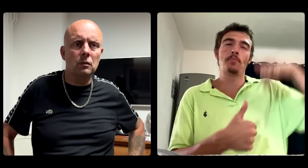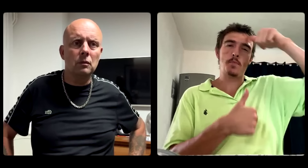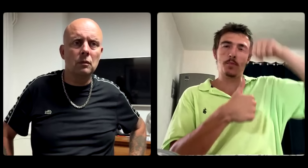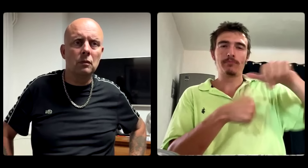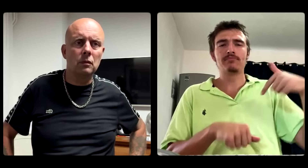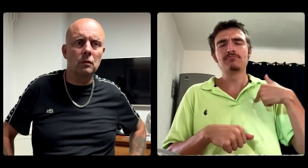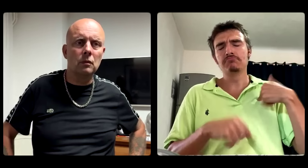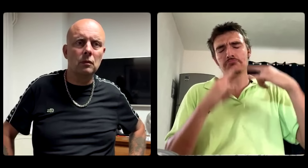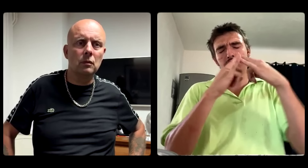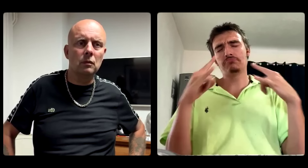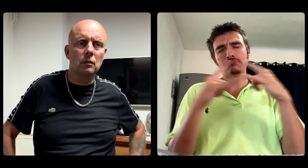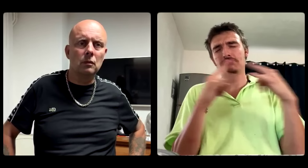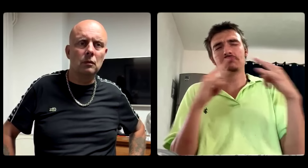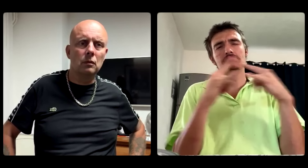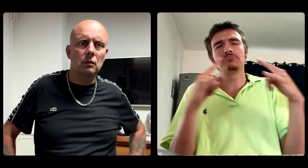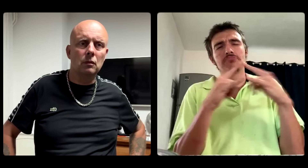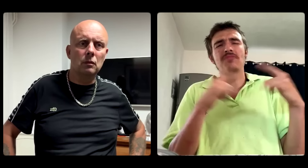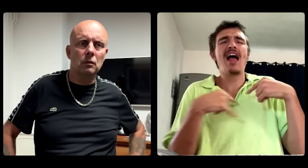Mijn schijn.